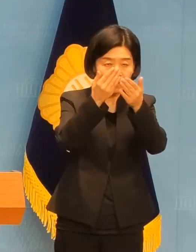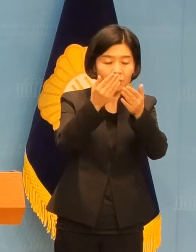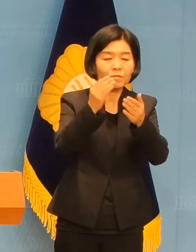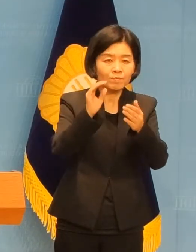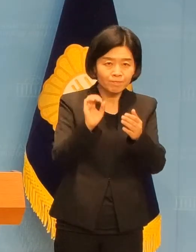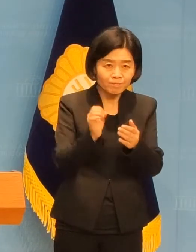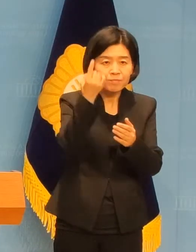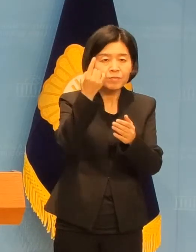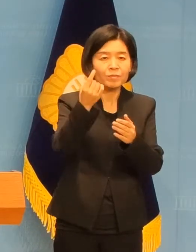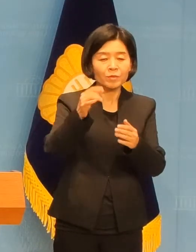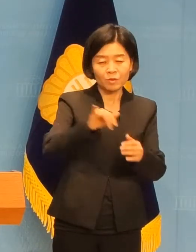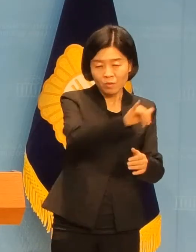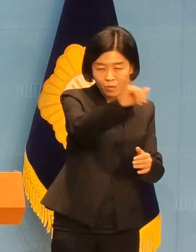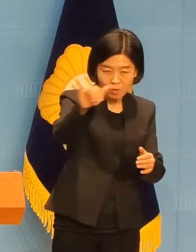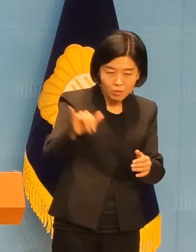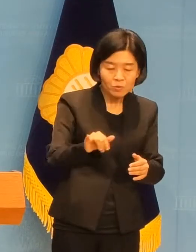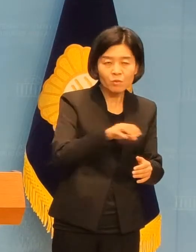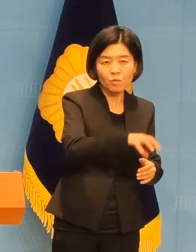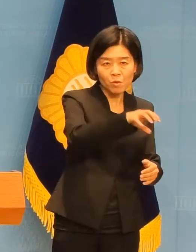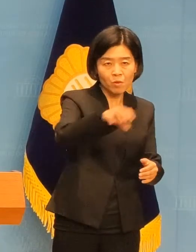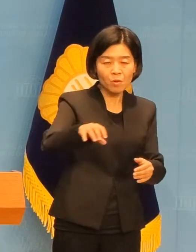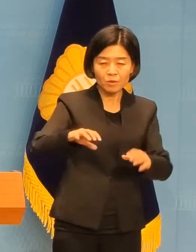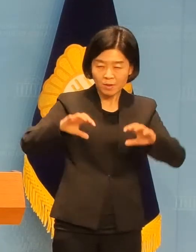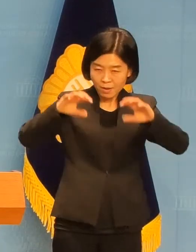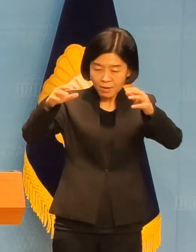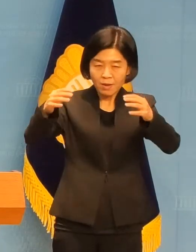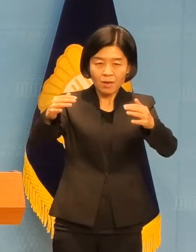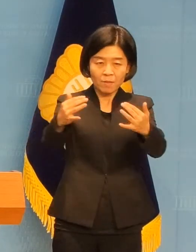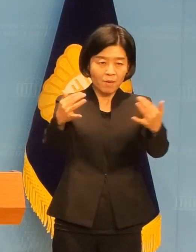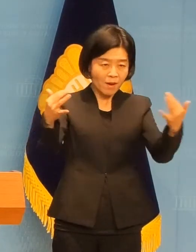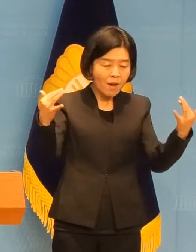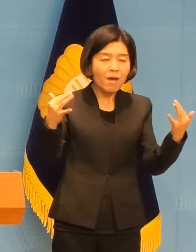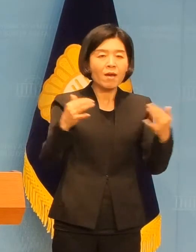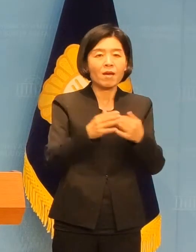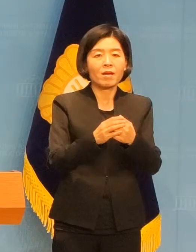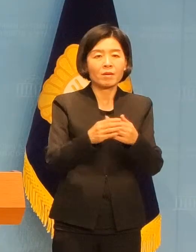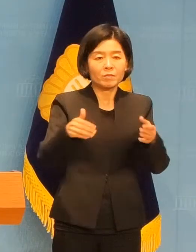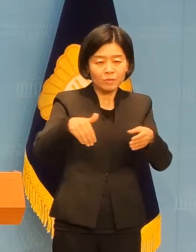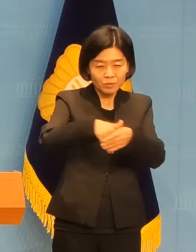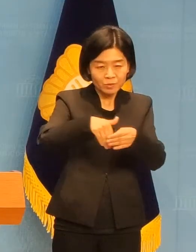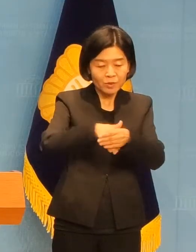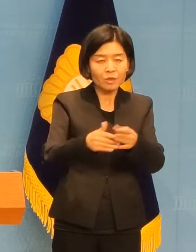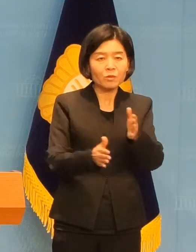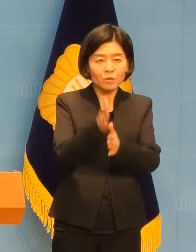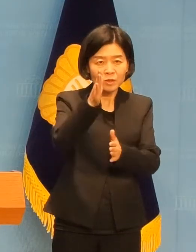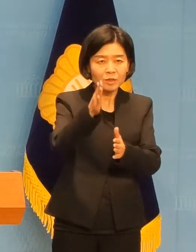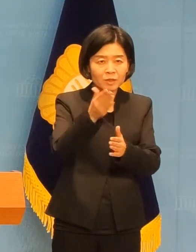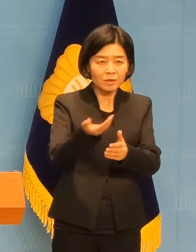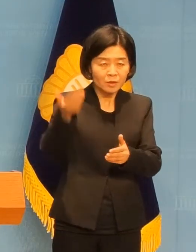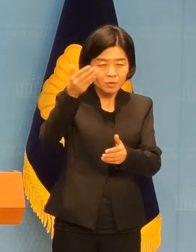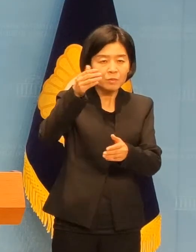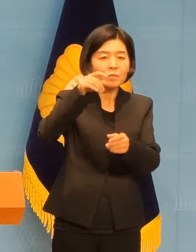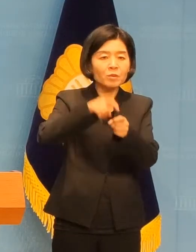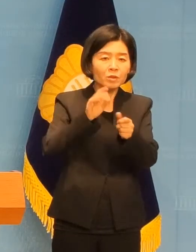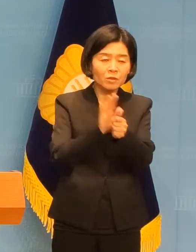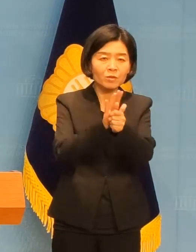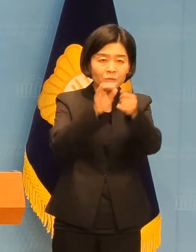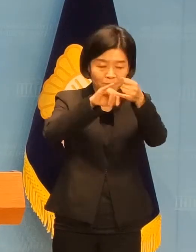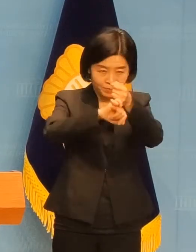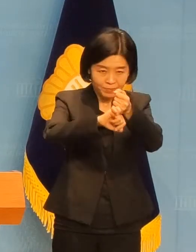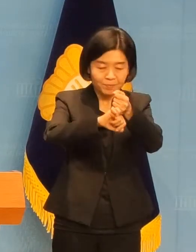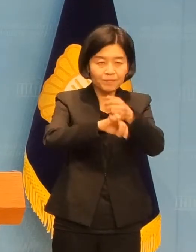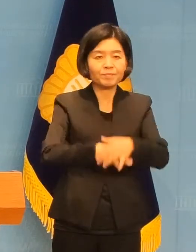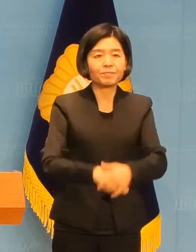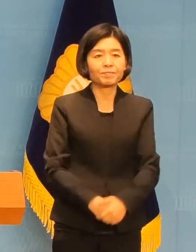통해 전국 곳곳이 세계가 주목하는 문화 도시로 거듭날 수 있도록 뒷받침하겠습니다. 이상입니다.